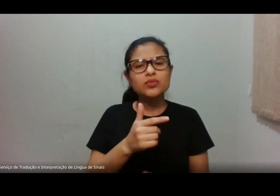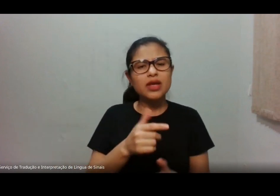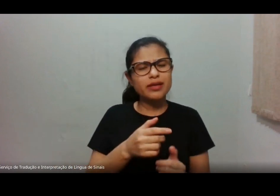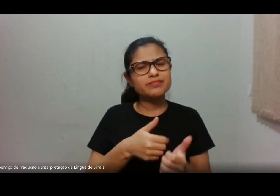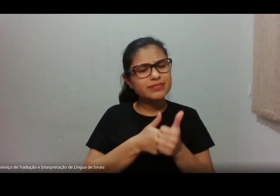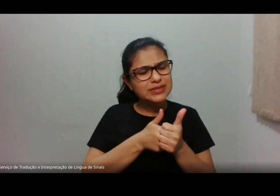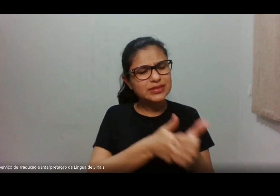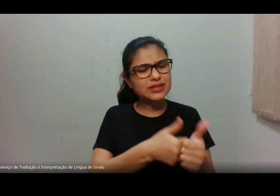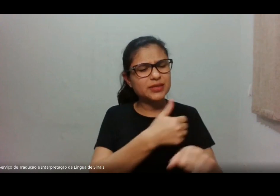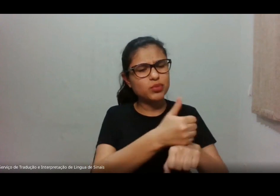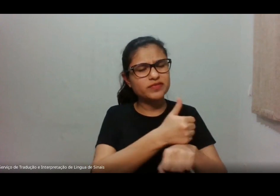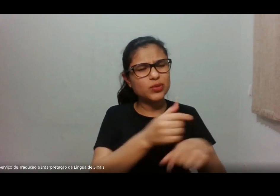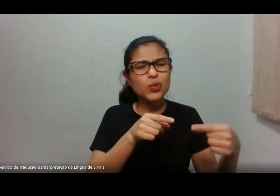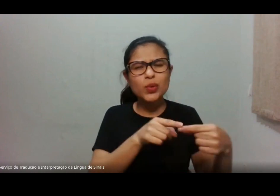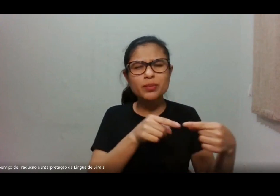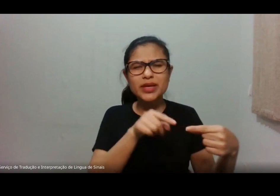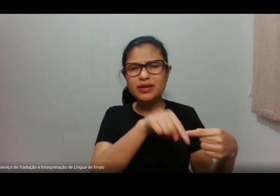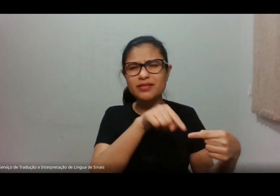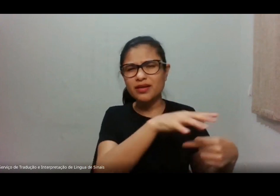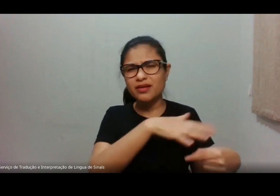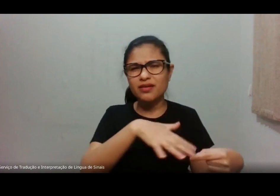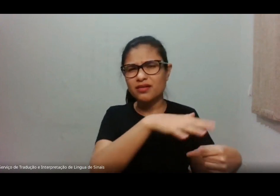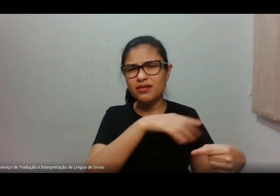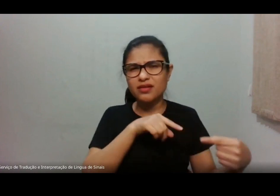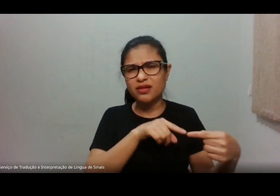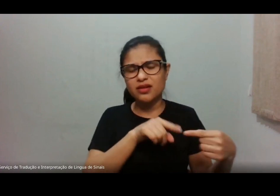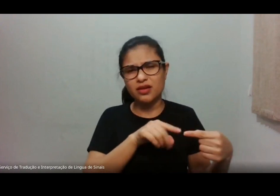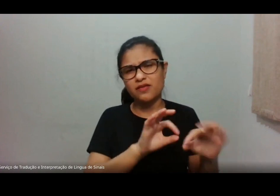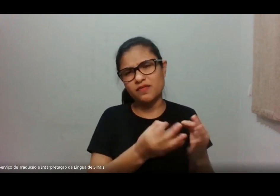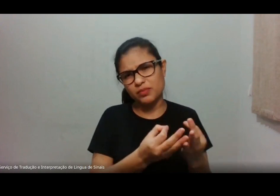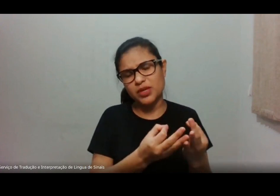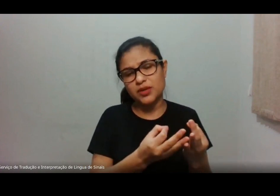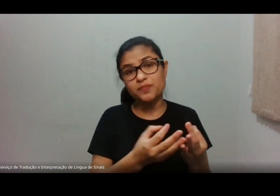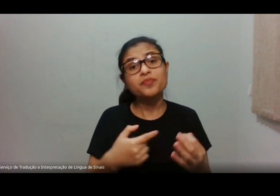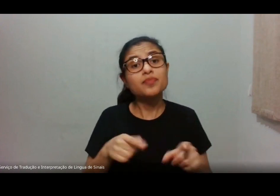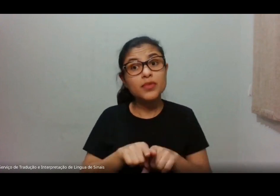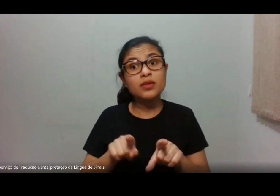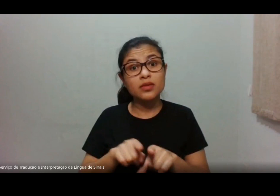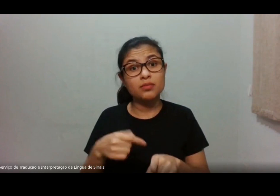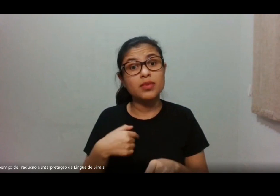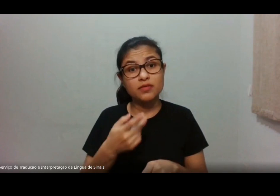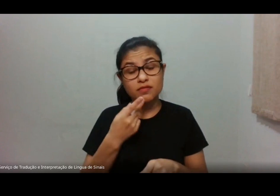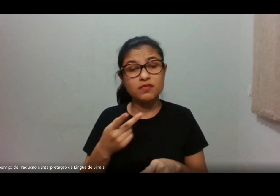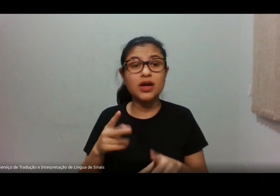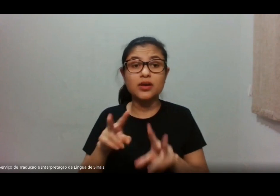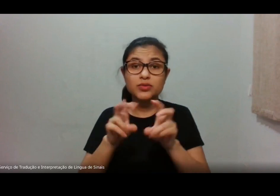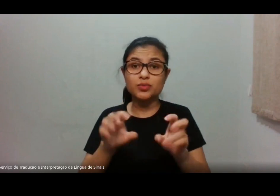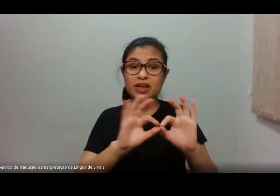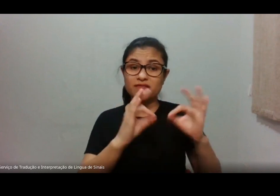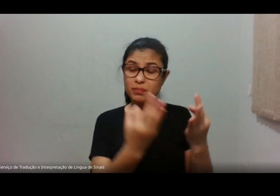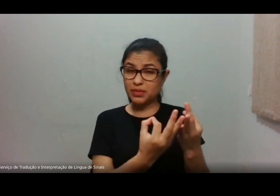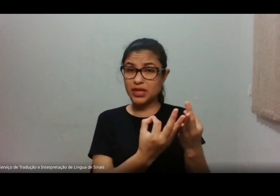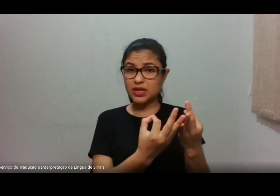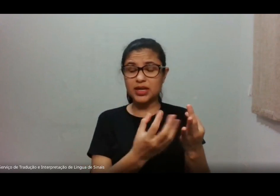profissão que parecia indicada para eles. Eu falo muito também da saga familiar que